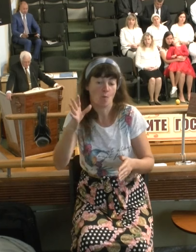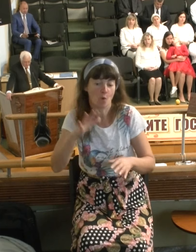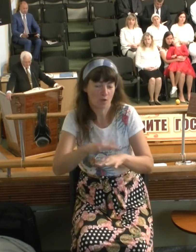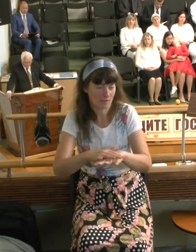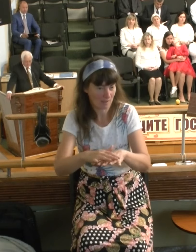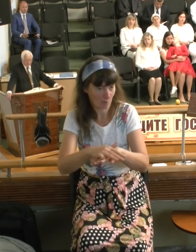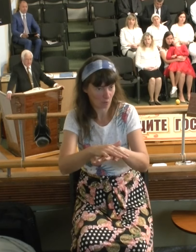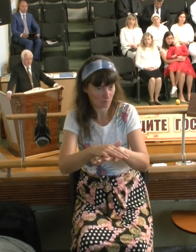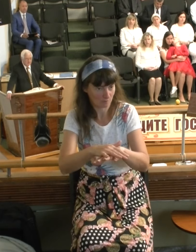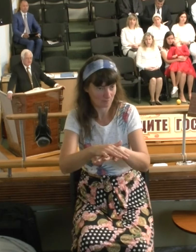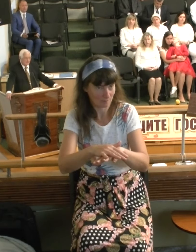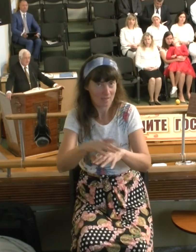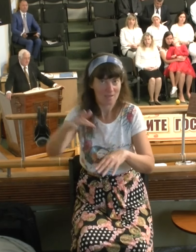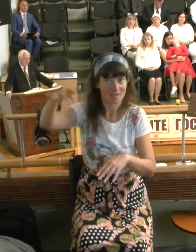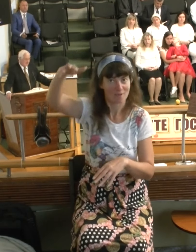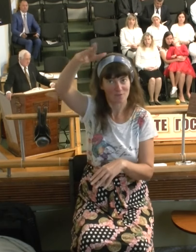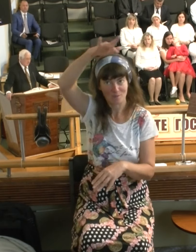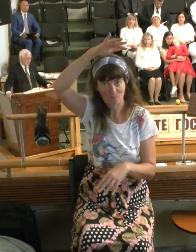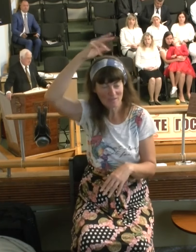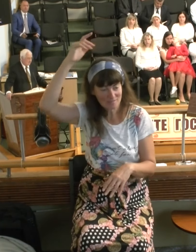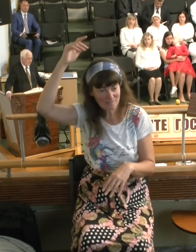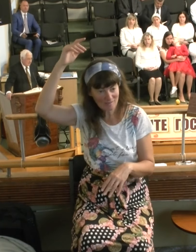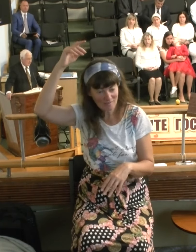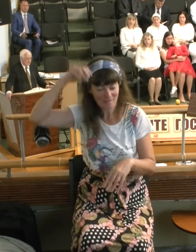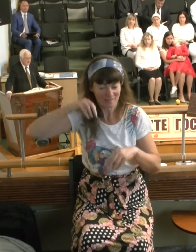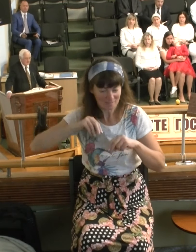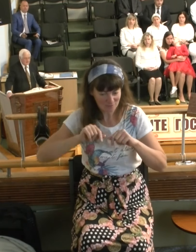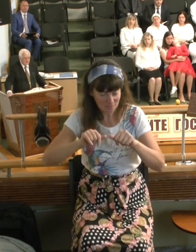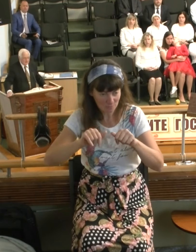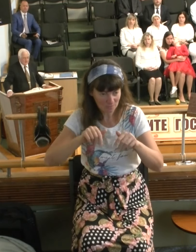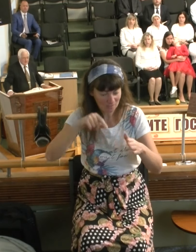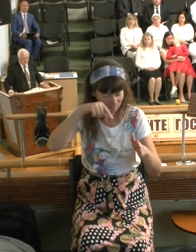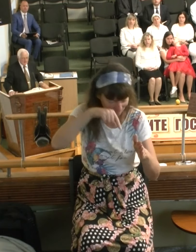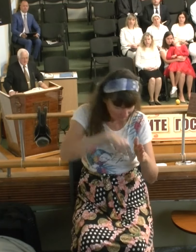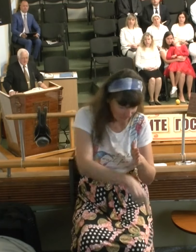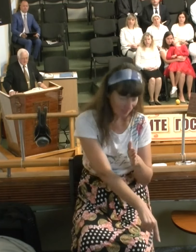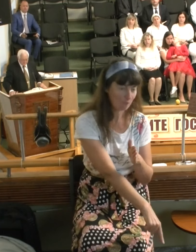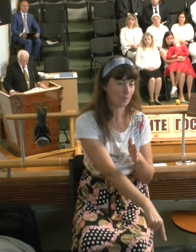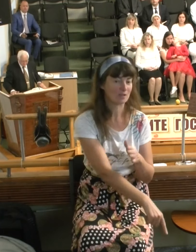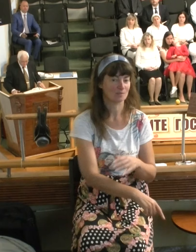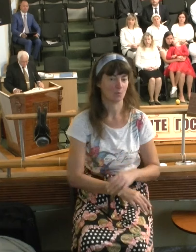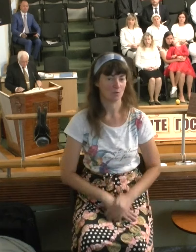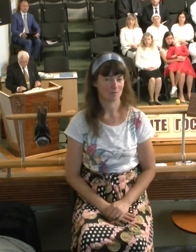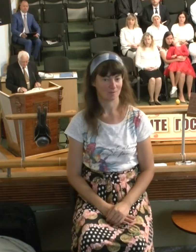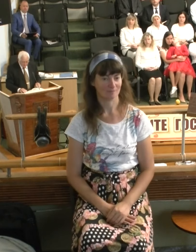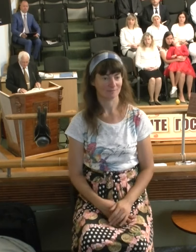и преисподних. До сих пор. Друзья, дорогие,